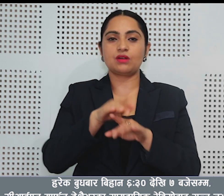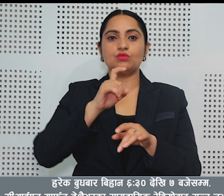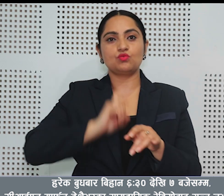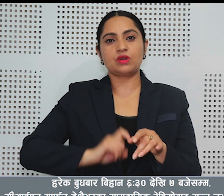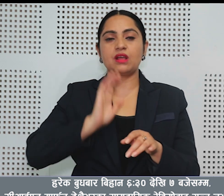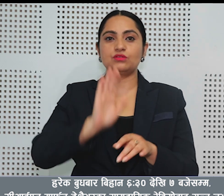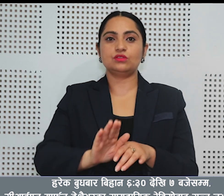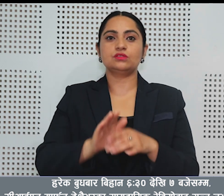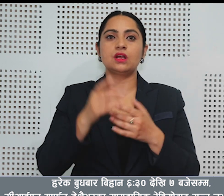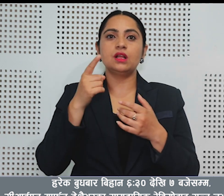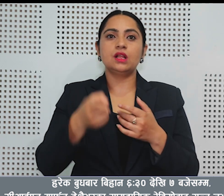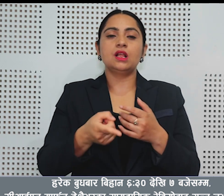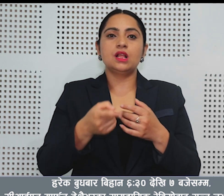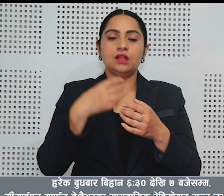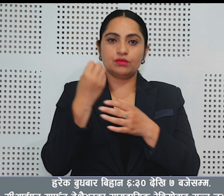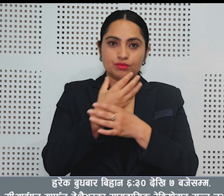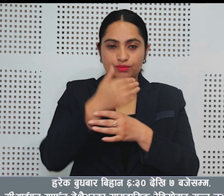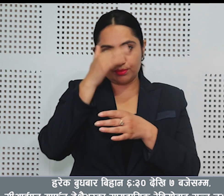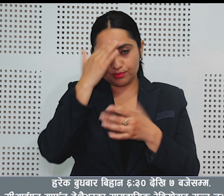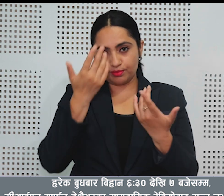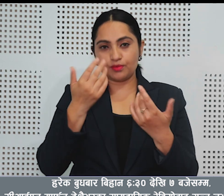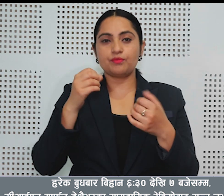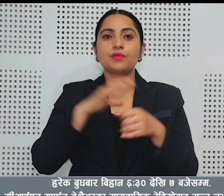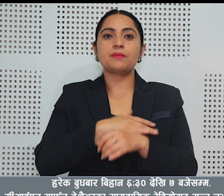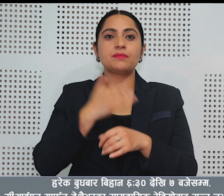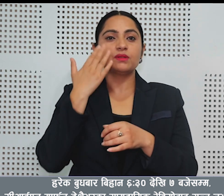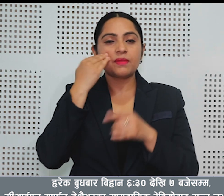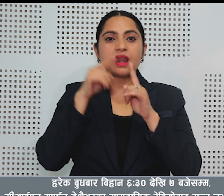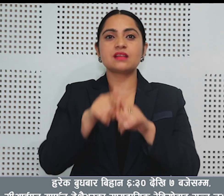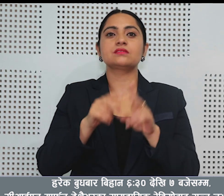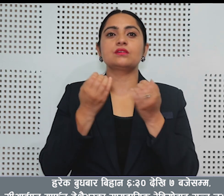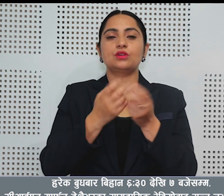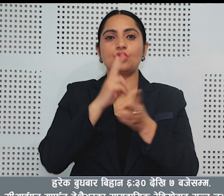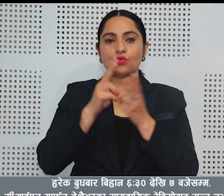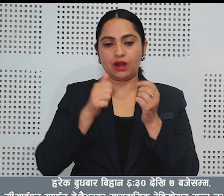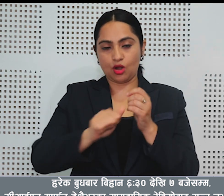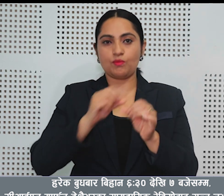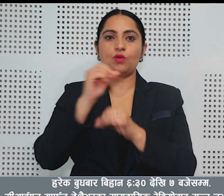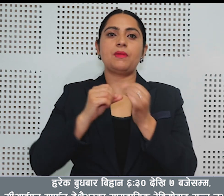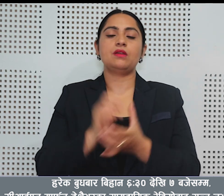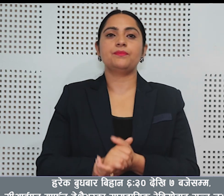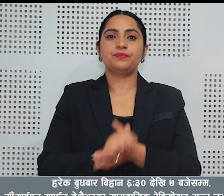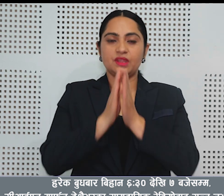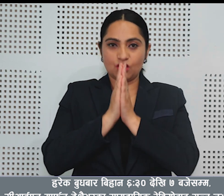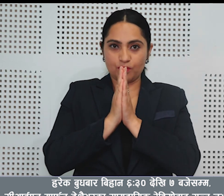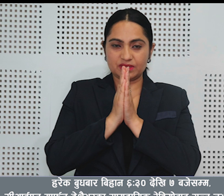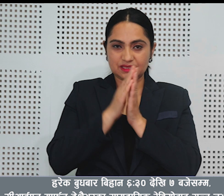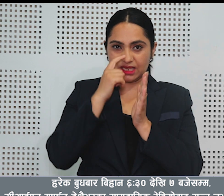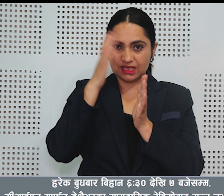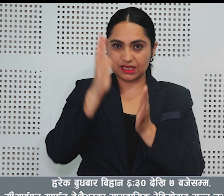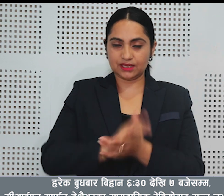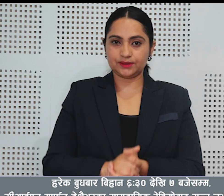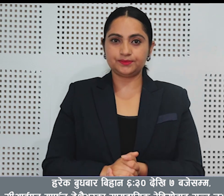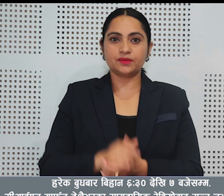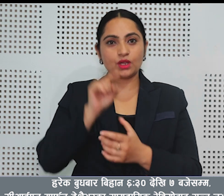विपद प्रभावित महिलासँग साथी अस्मिना पाण्डेले गर्नुभएको यो कुराकानी कार्यक्रमको अबको पालोमा। नमस्ते दिदी।